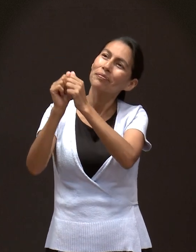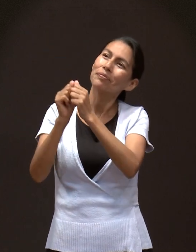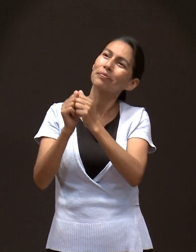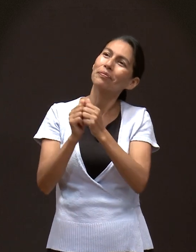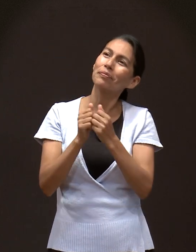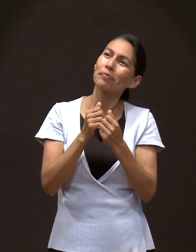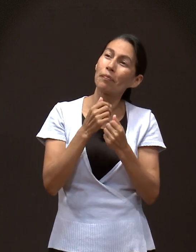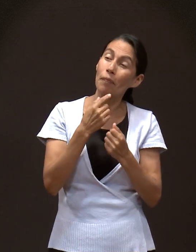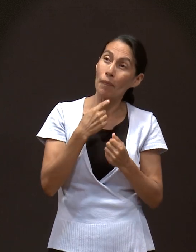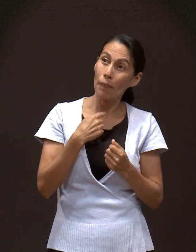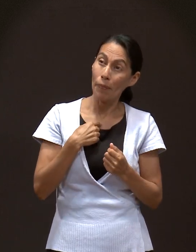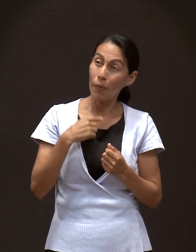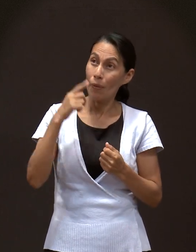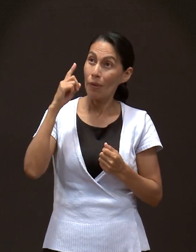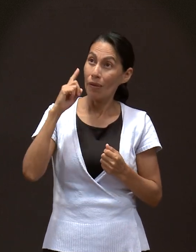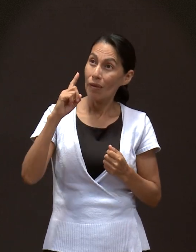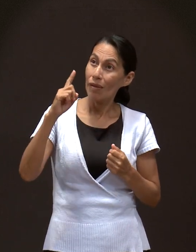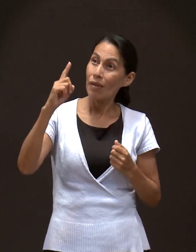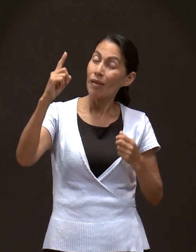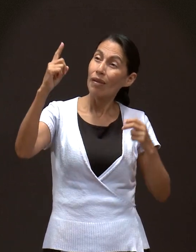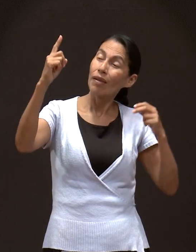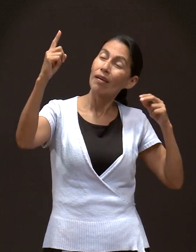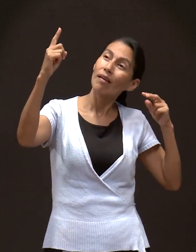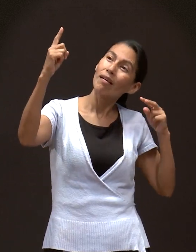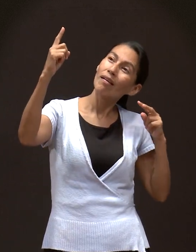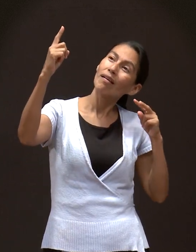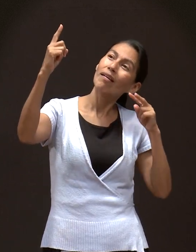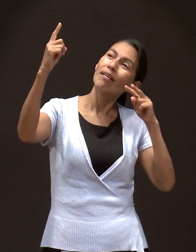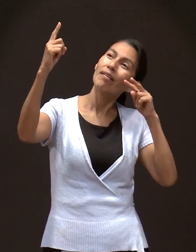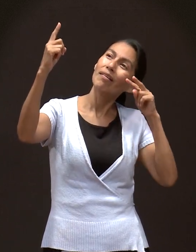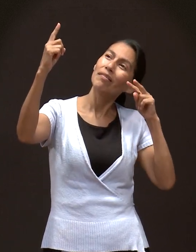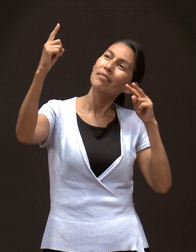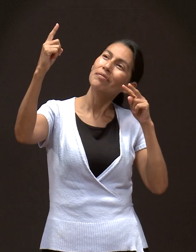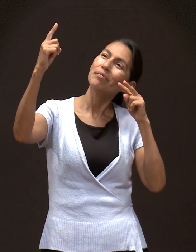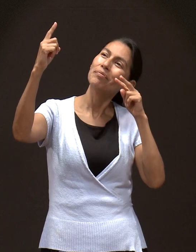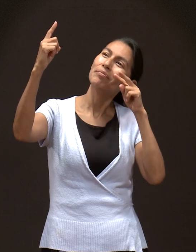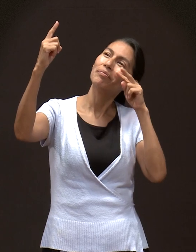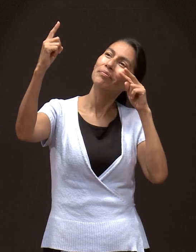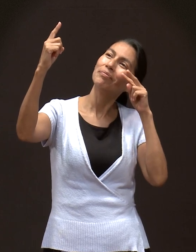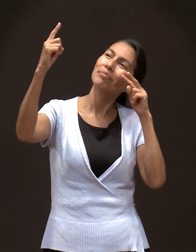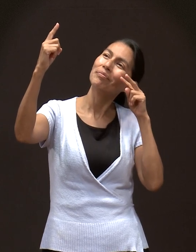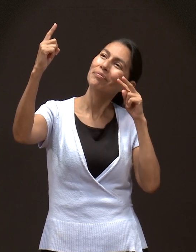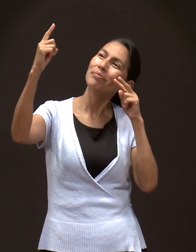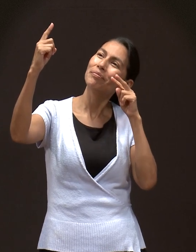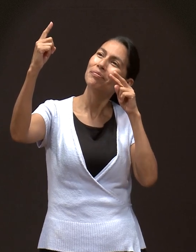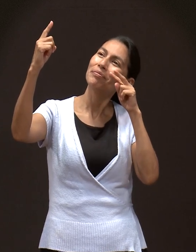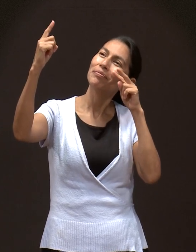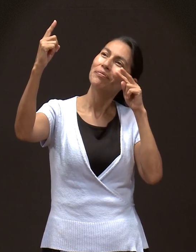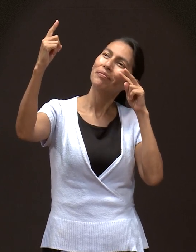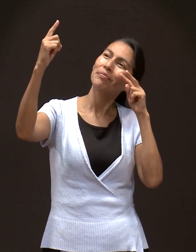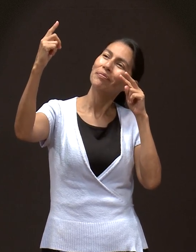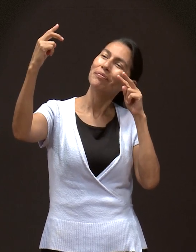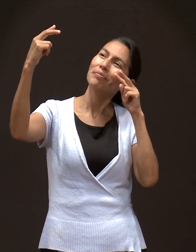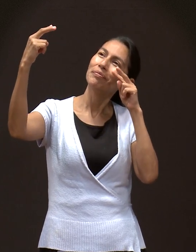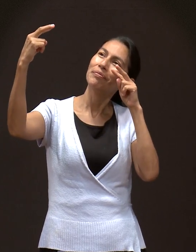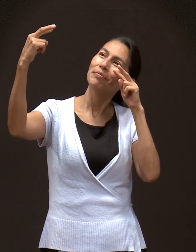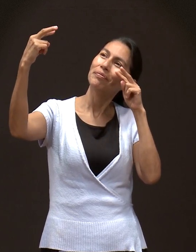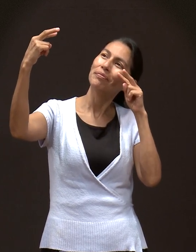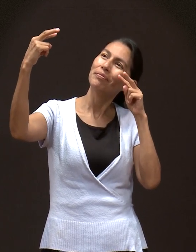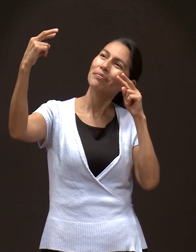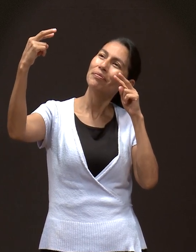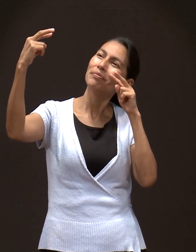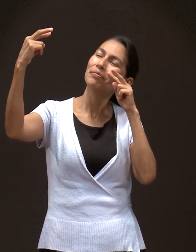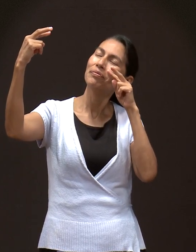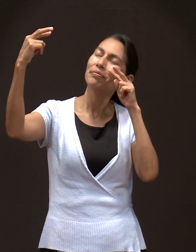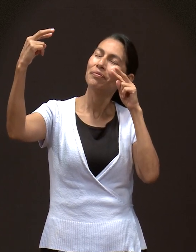para contemplarle a Él.